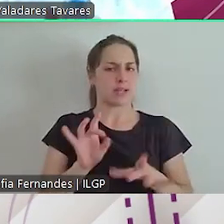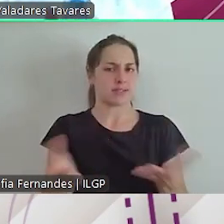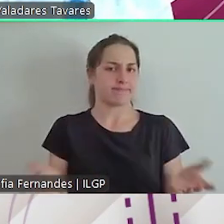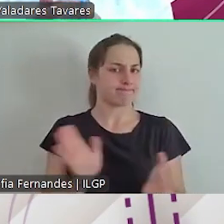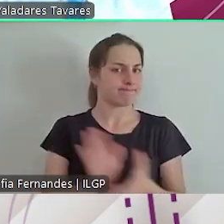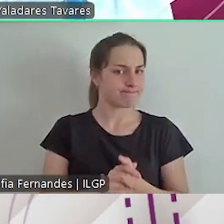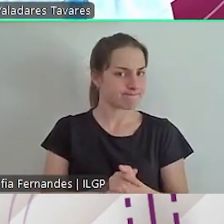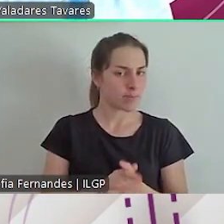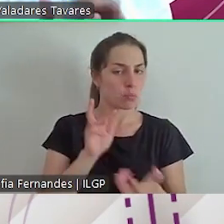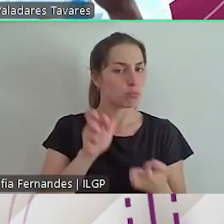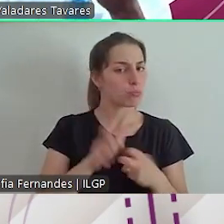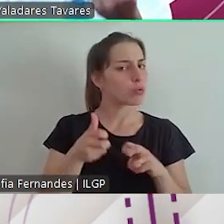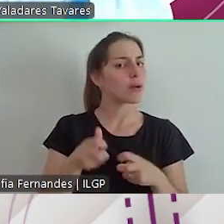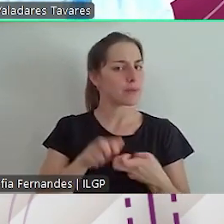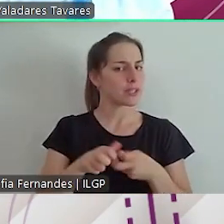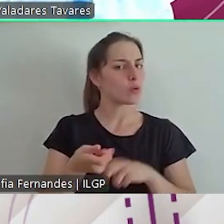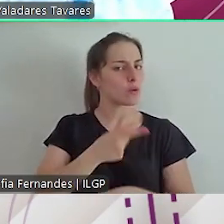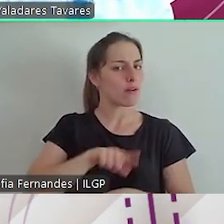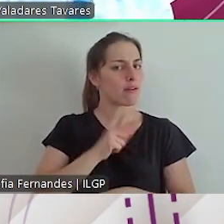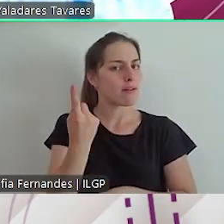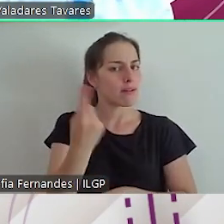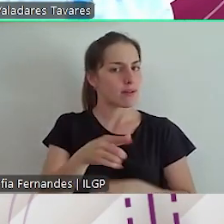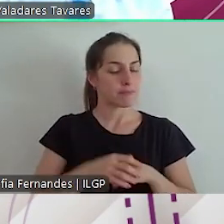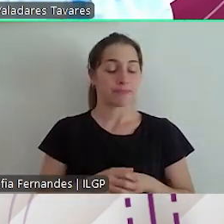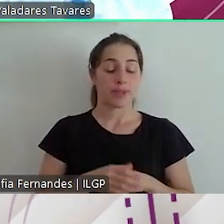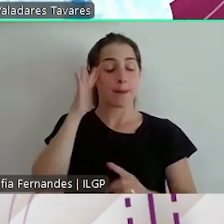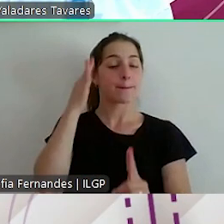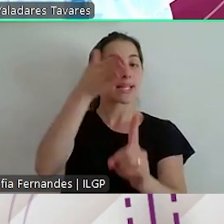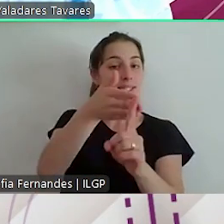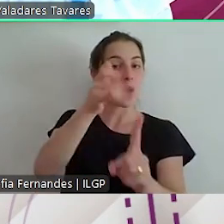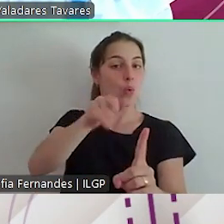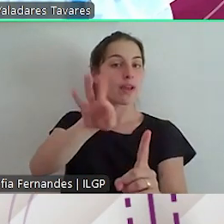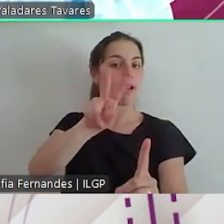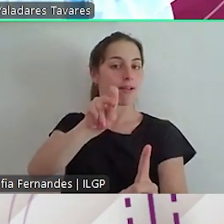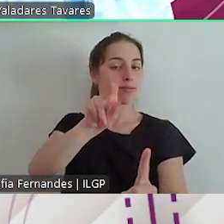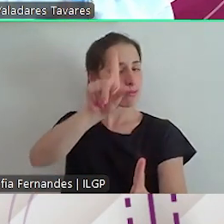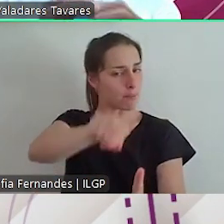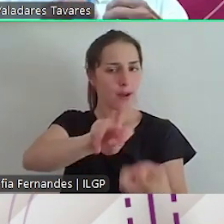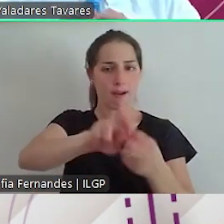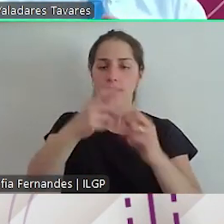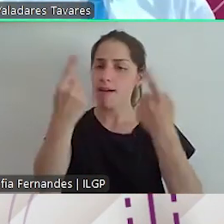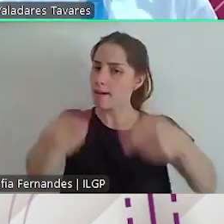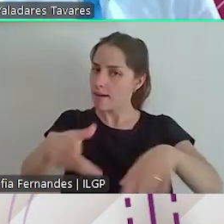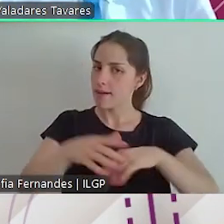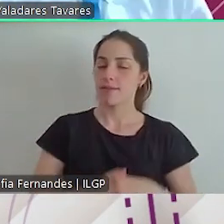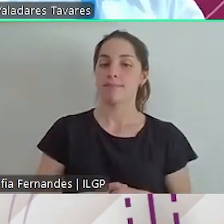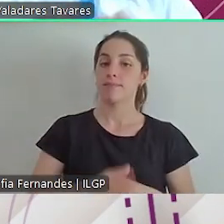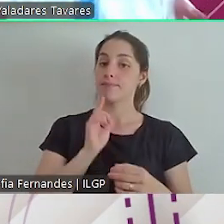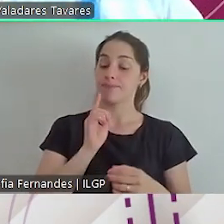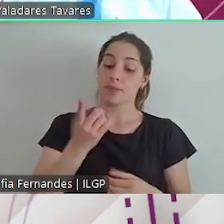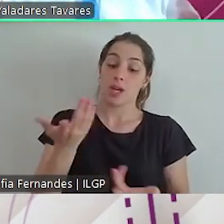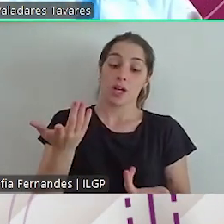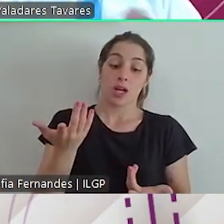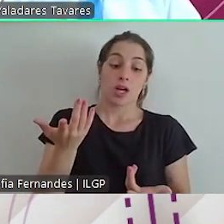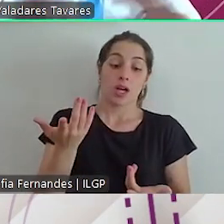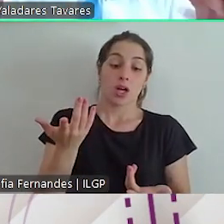central aqui na formação, na missão do INA. Avaliação. Porque reparem, nós temos sistemas de